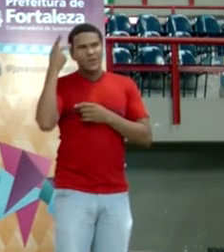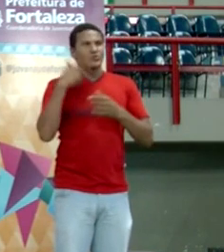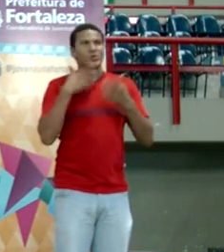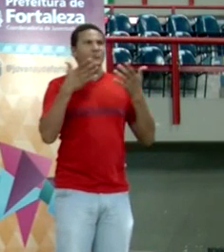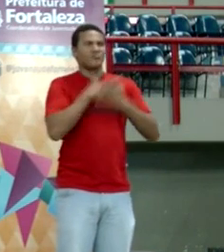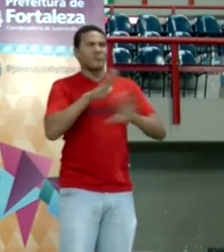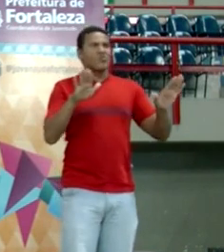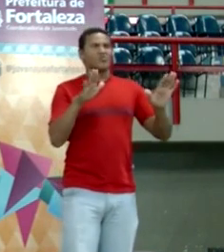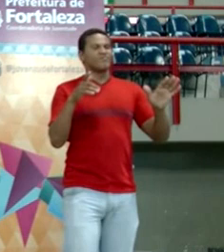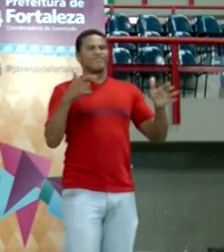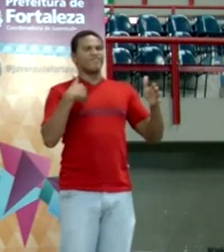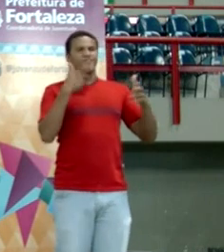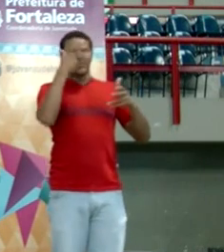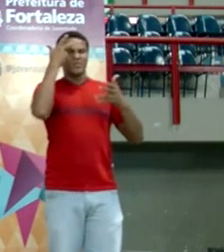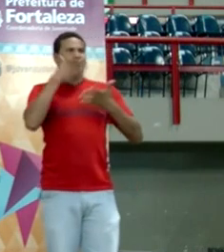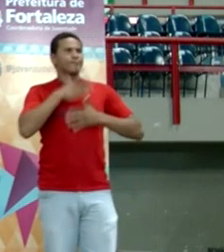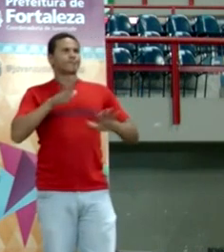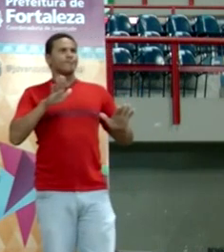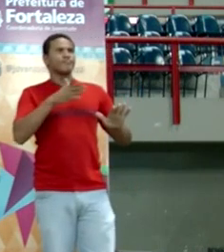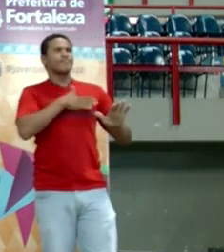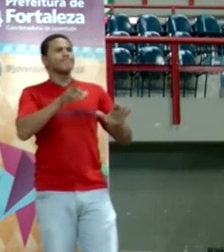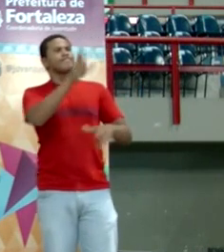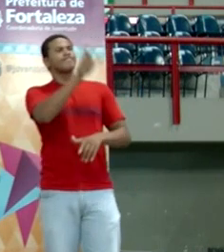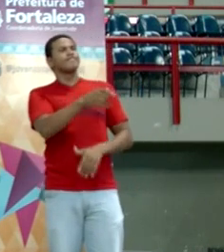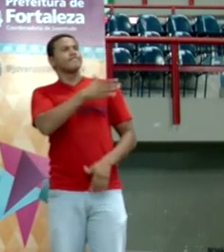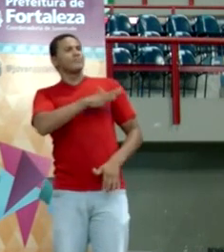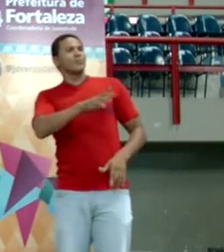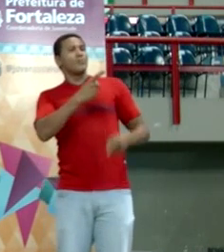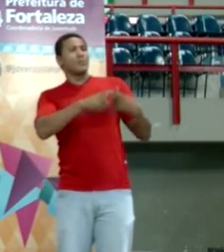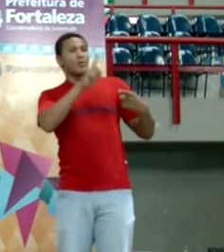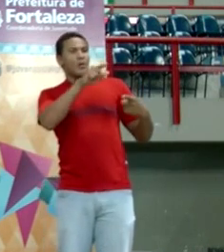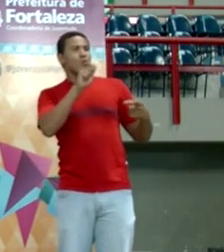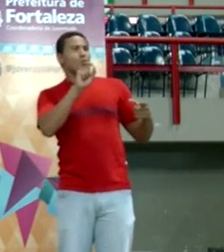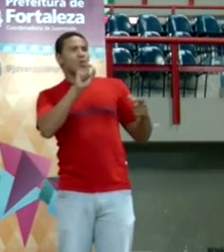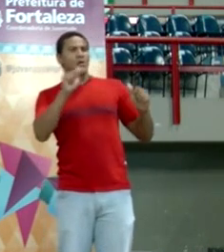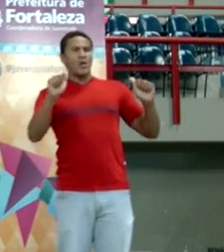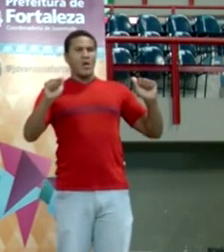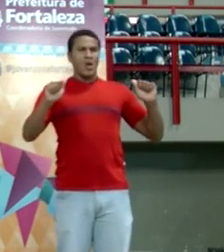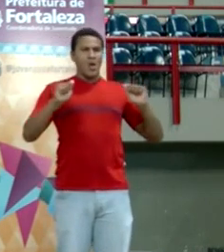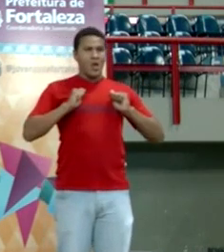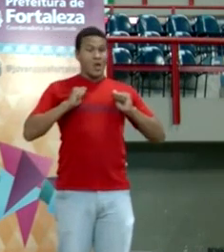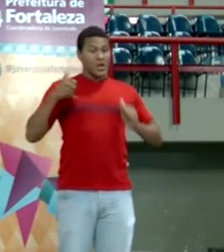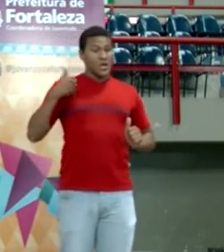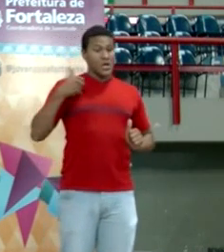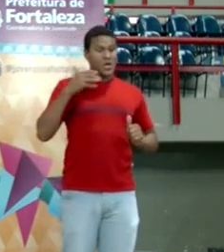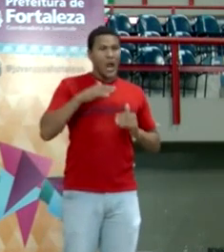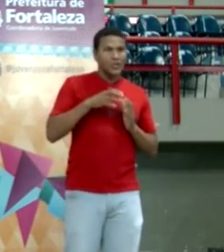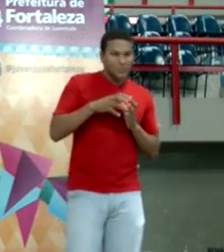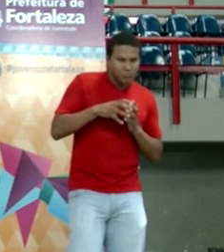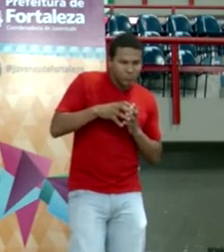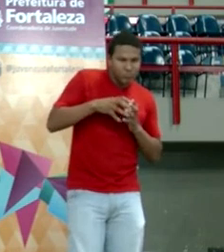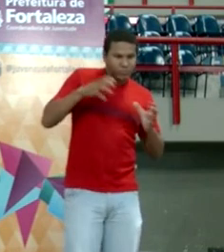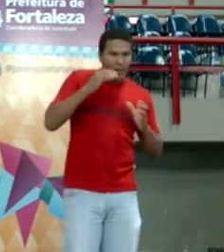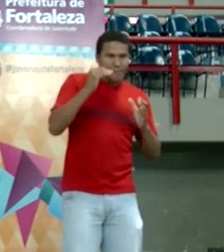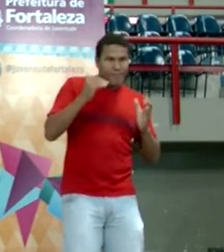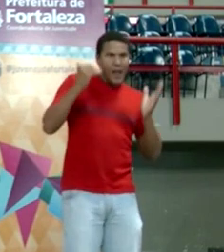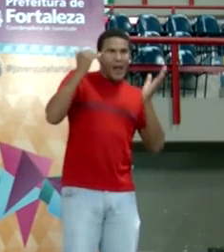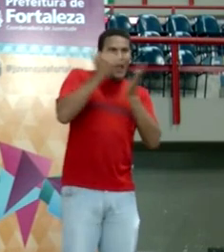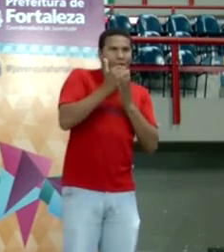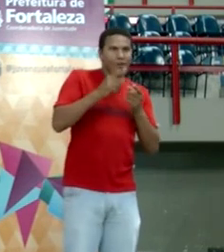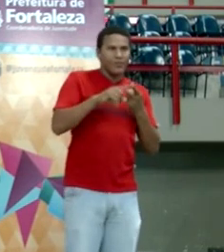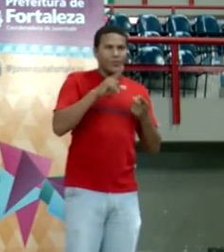popularidade, porque a tendência do neoliberalismo é aumentar a aposentadoria, aumentar a idade para se aposentar, reduzir